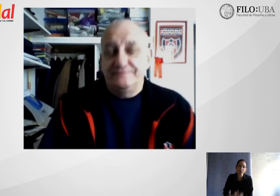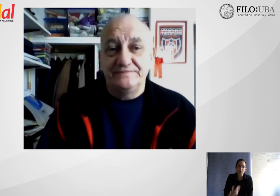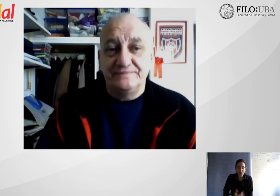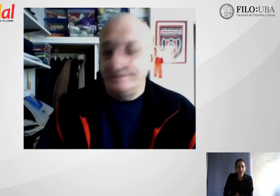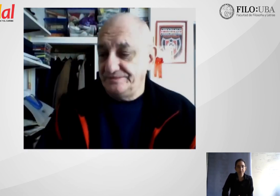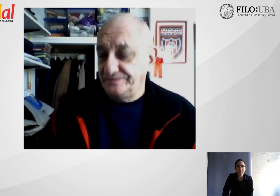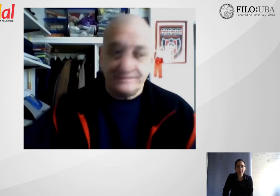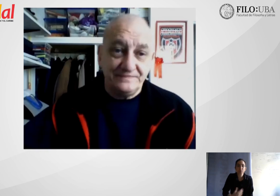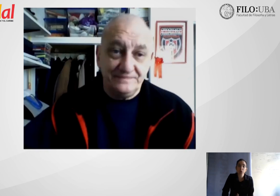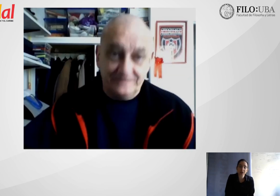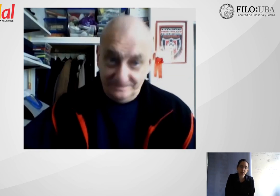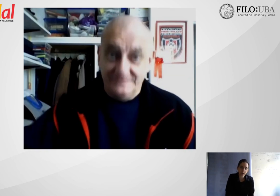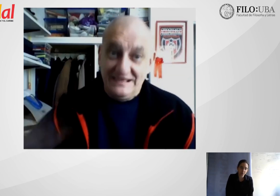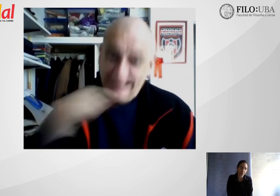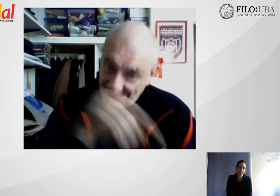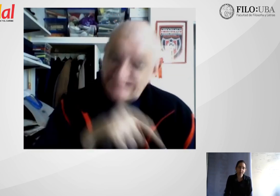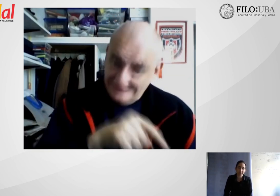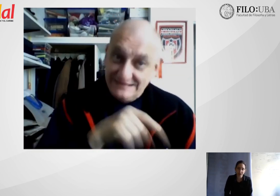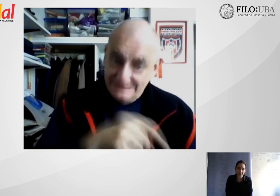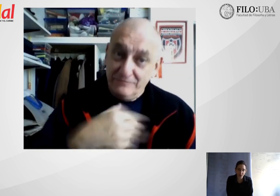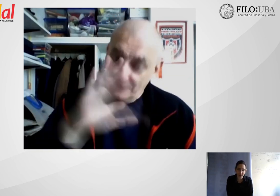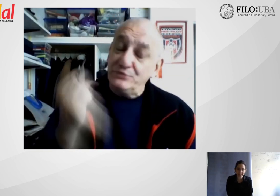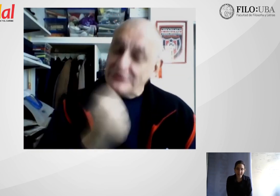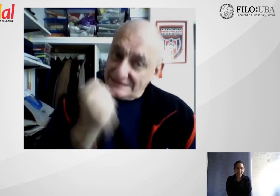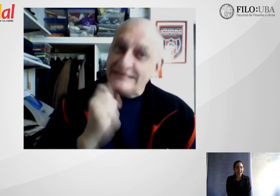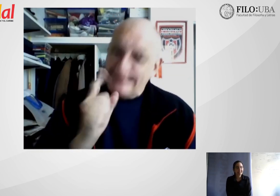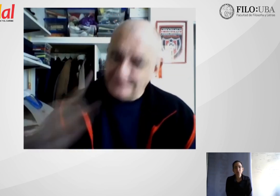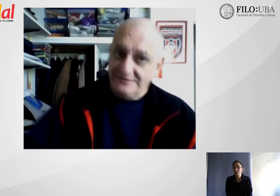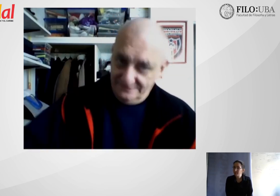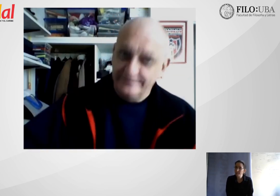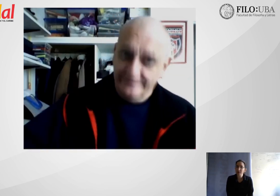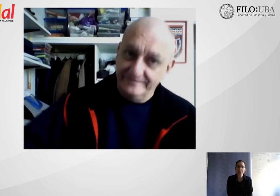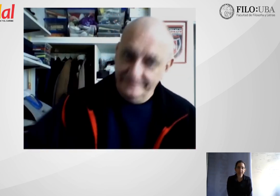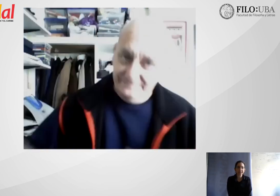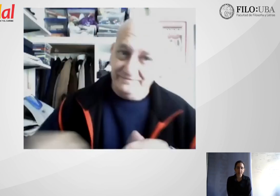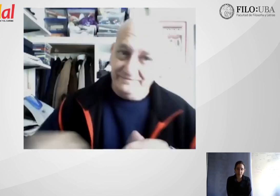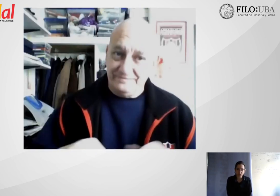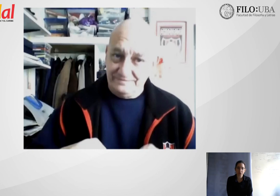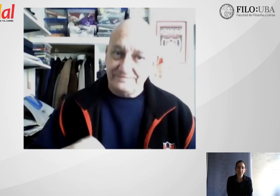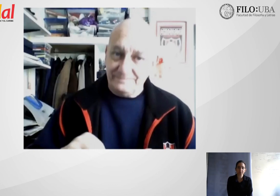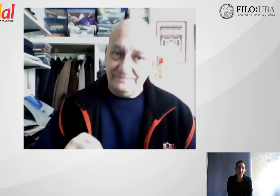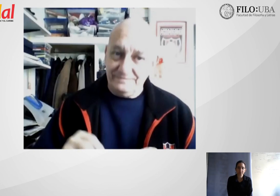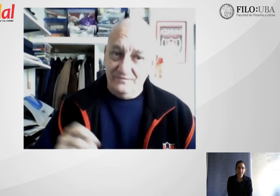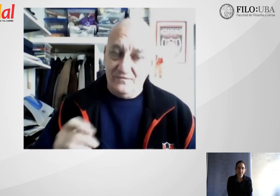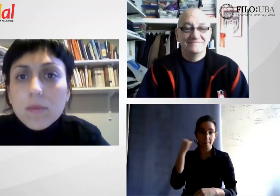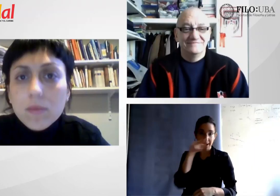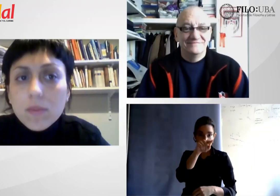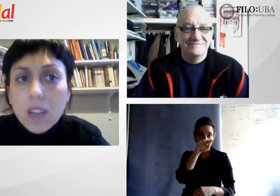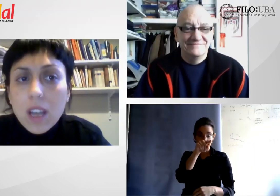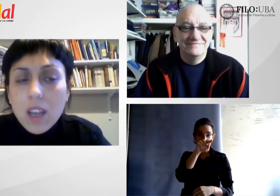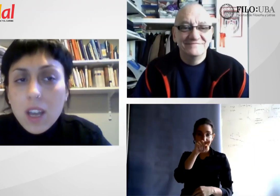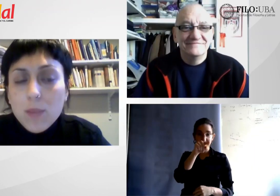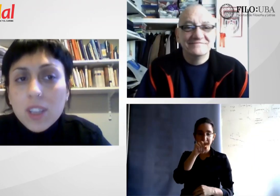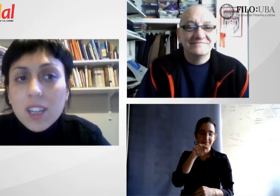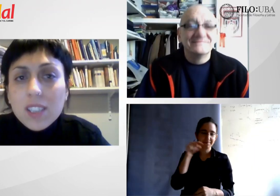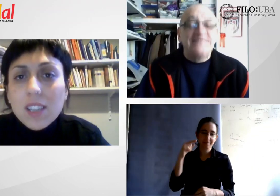como difundiendo esto profundamente para toda la sociedad. Este es un tema muy importante para nosotros.